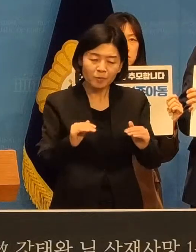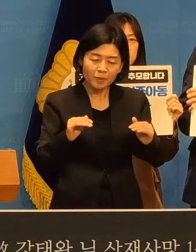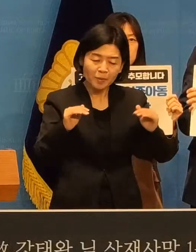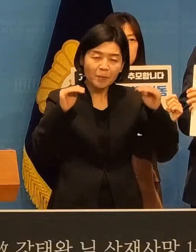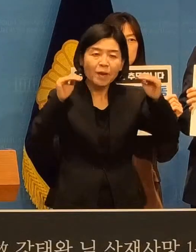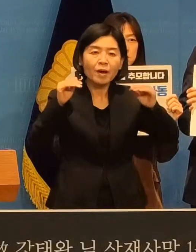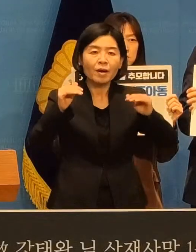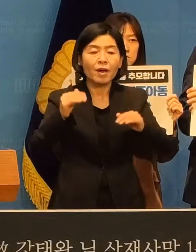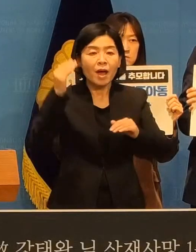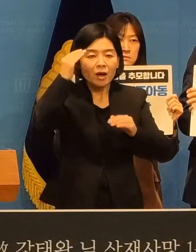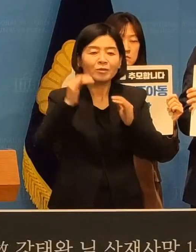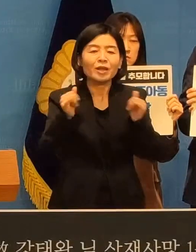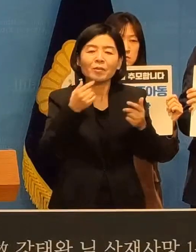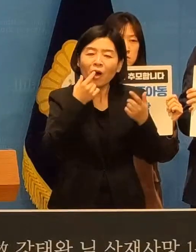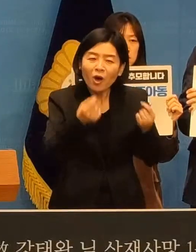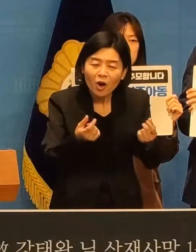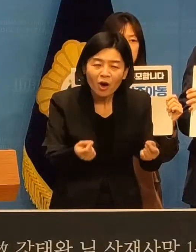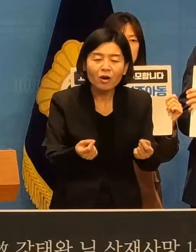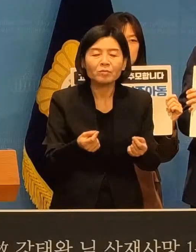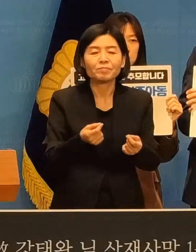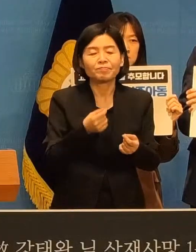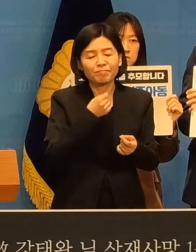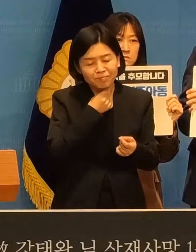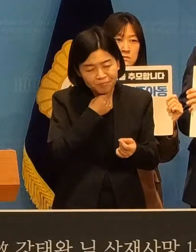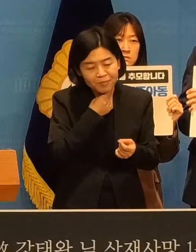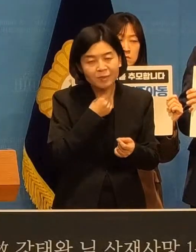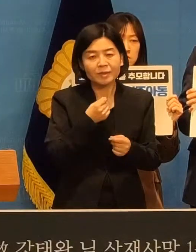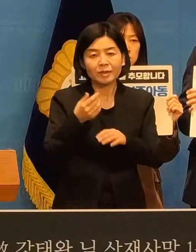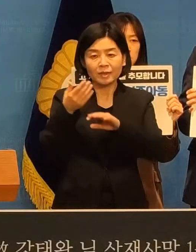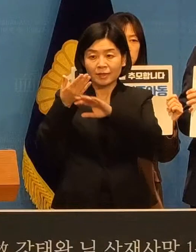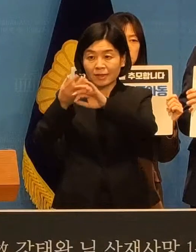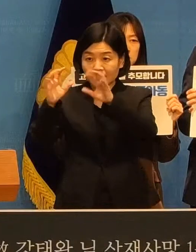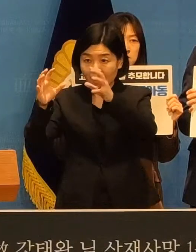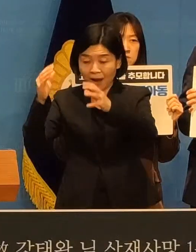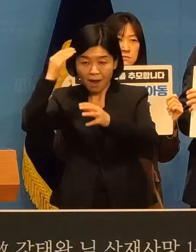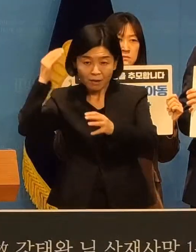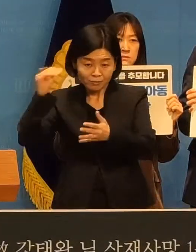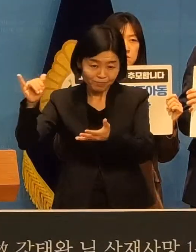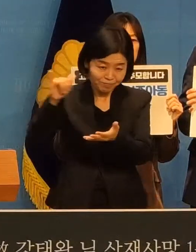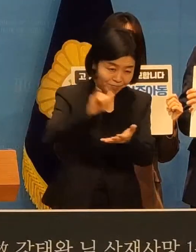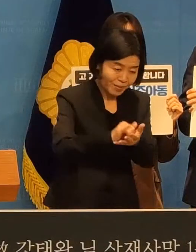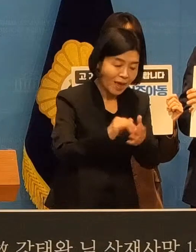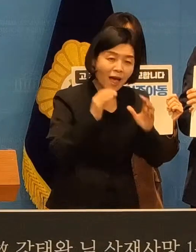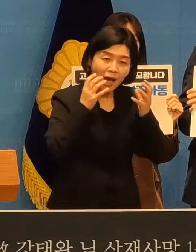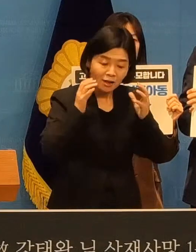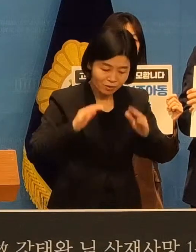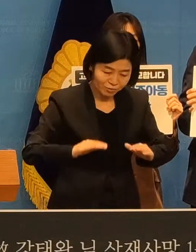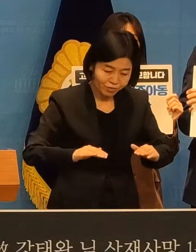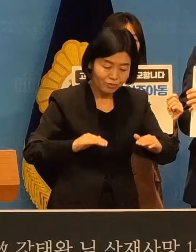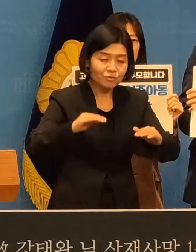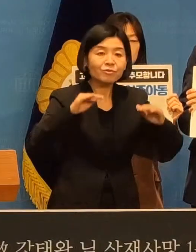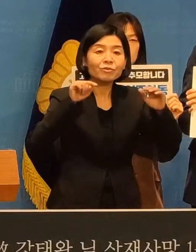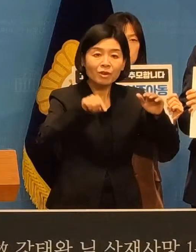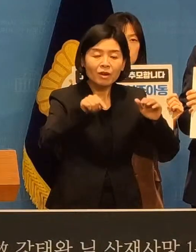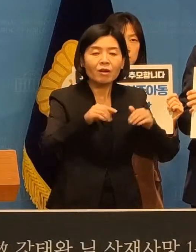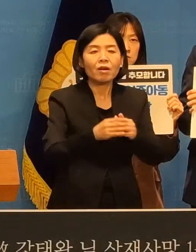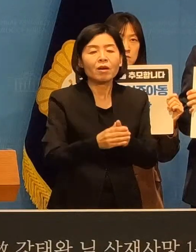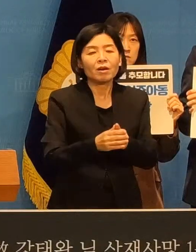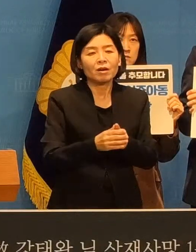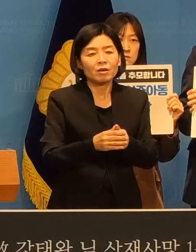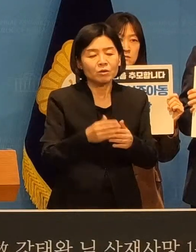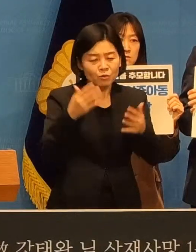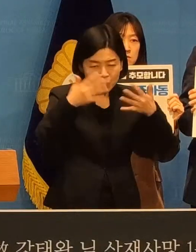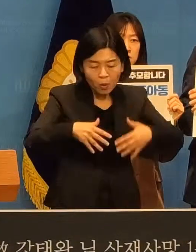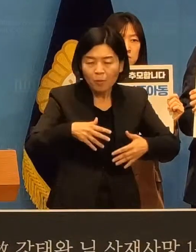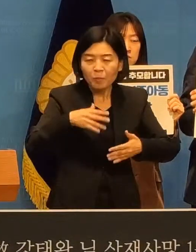되고 싶어하는 이주 아동 청소년 청년들에게 좁고 험한 가시밭길을 걷게 하는 대신 조건 없는 정착의 기회를